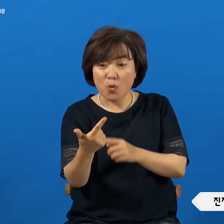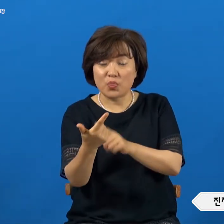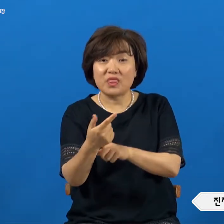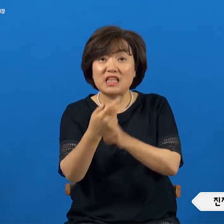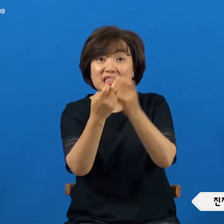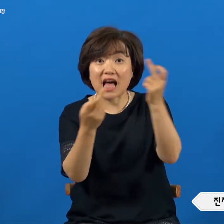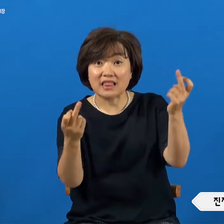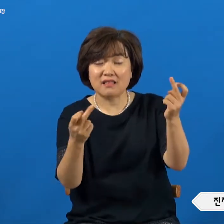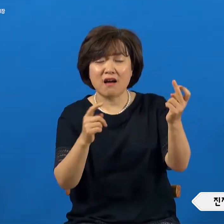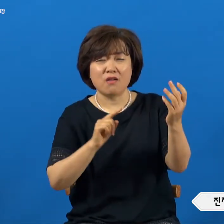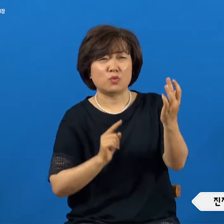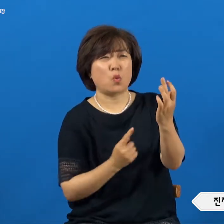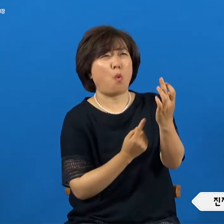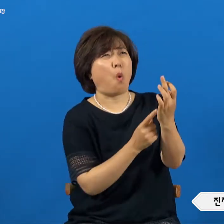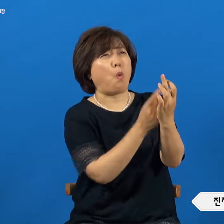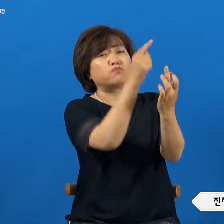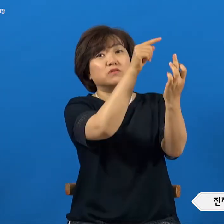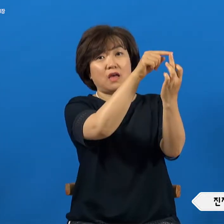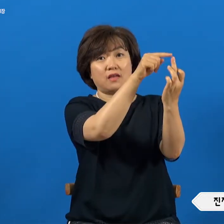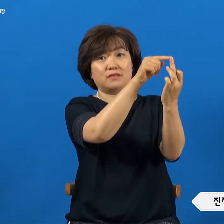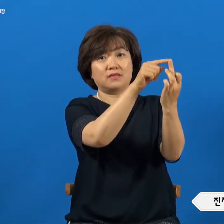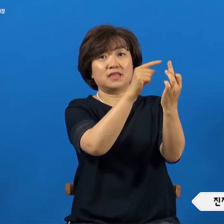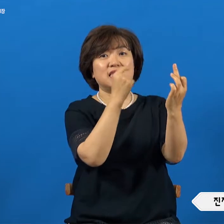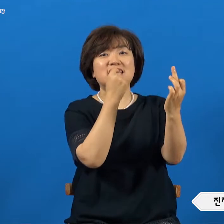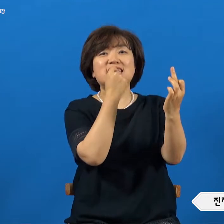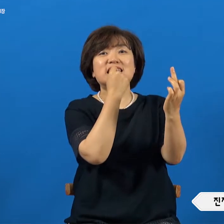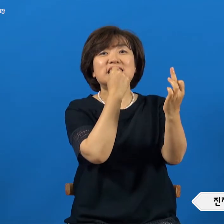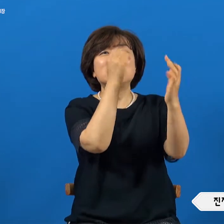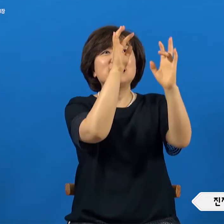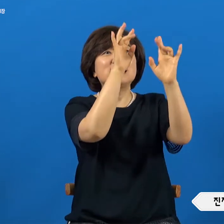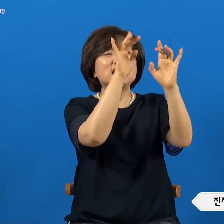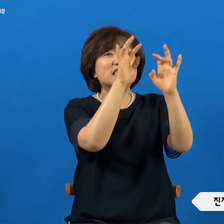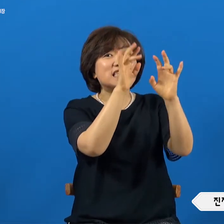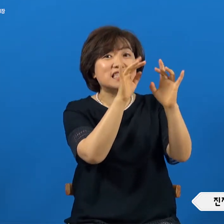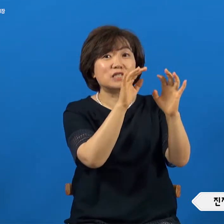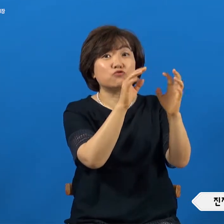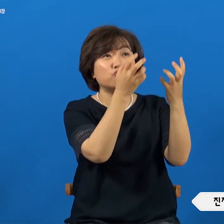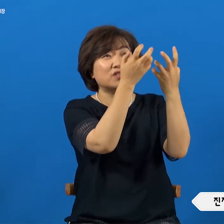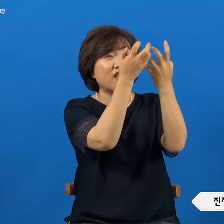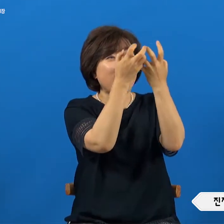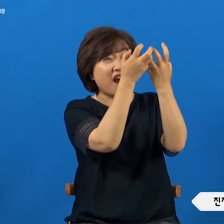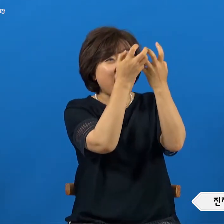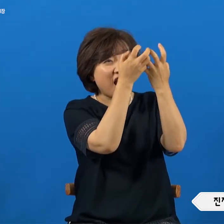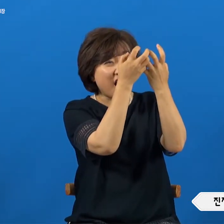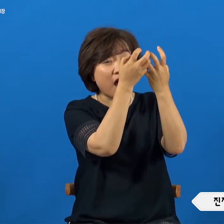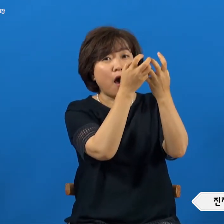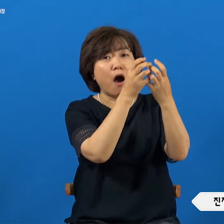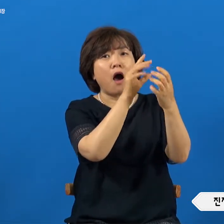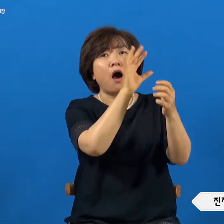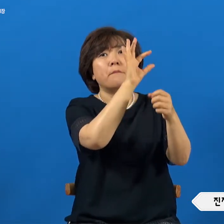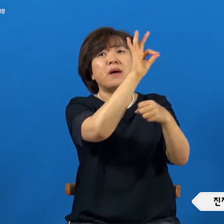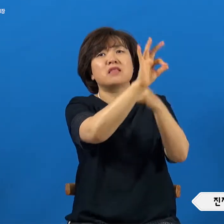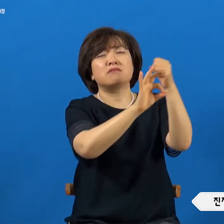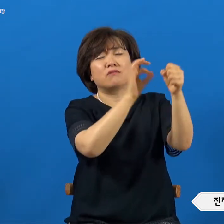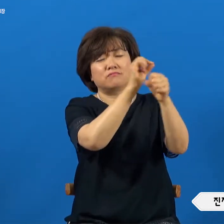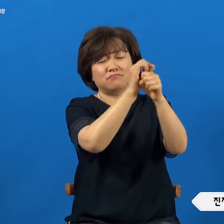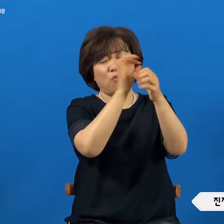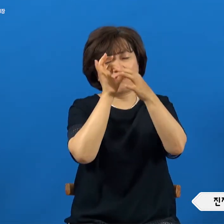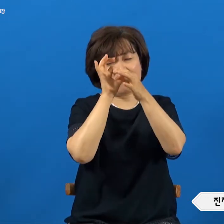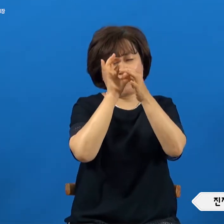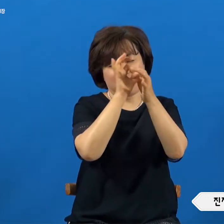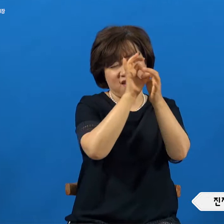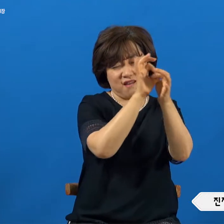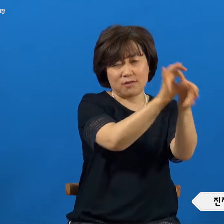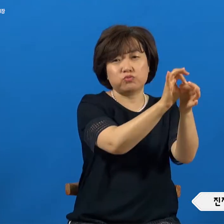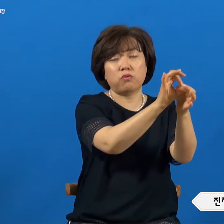만년설이 깎인 산입니다. 그래서 그 산에서 녹는 눈이 그 삭막한 이스라엘